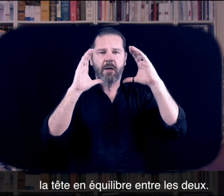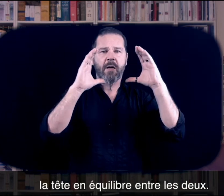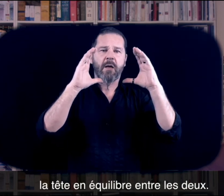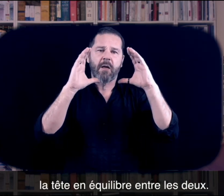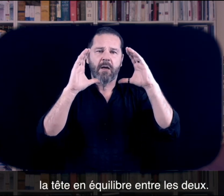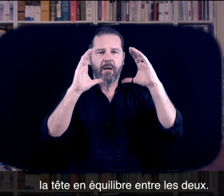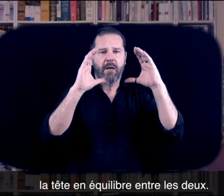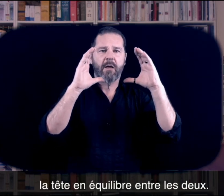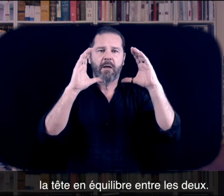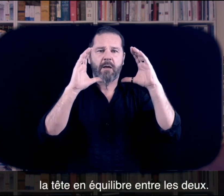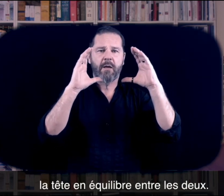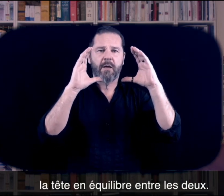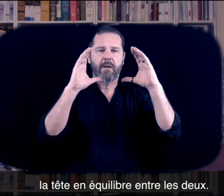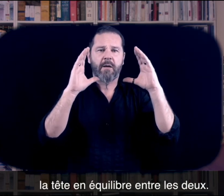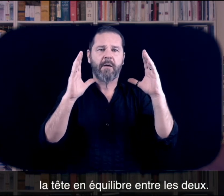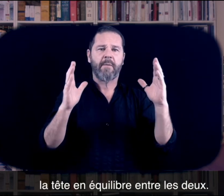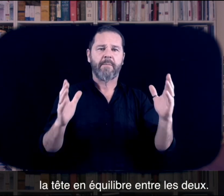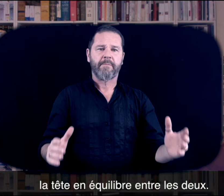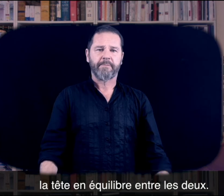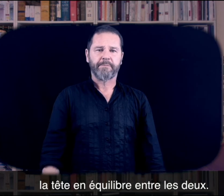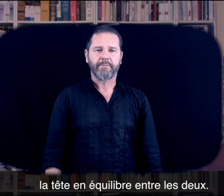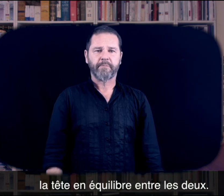en équilibre entre les deux.